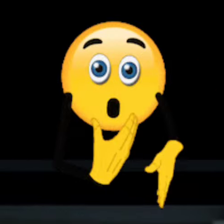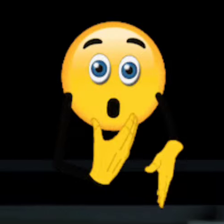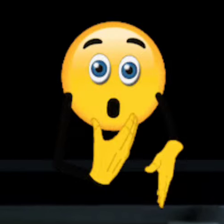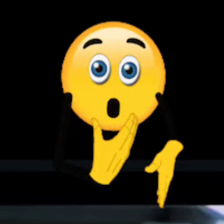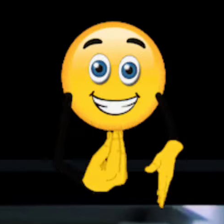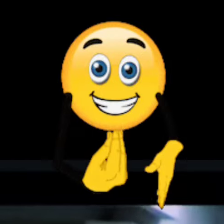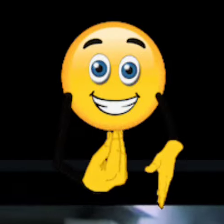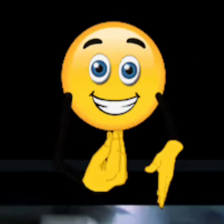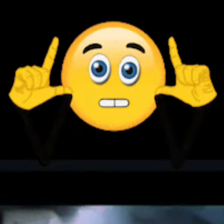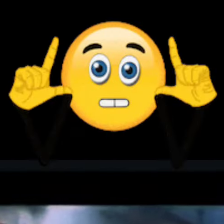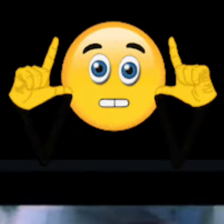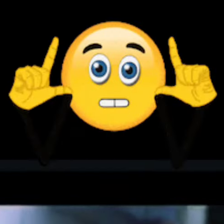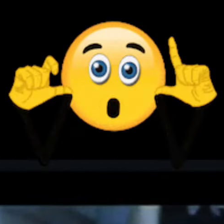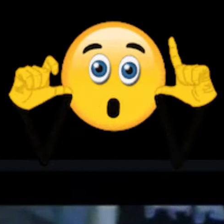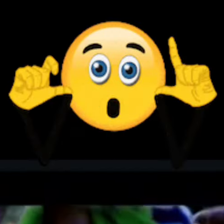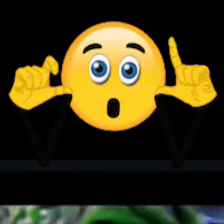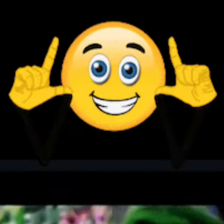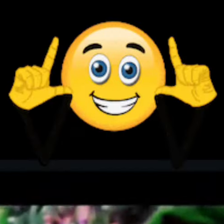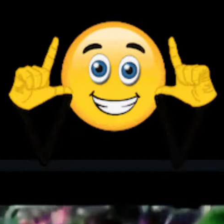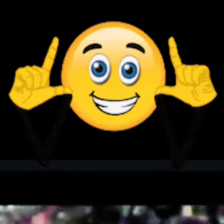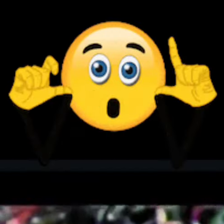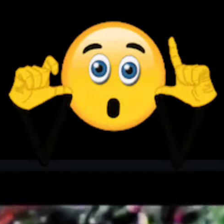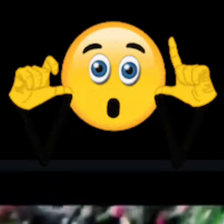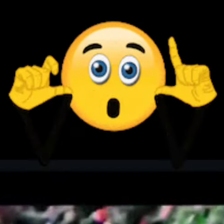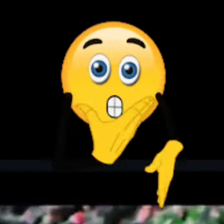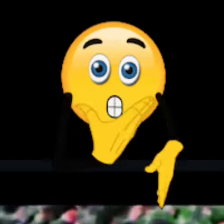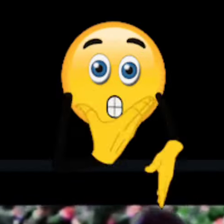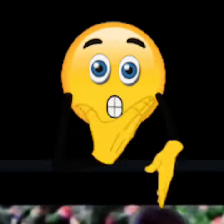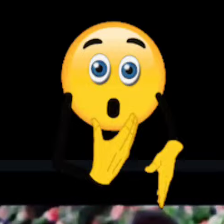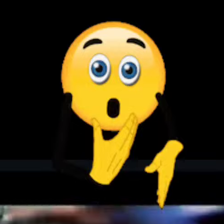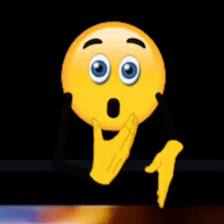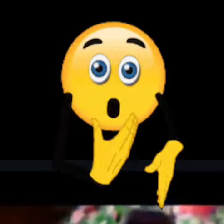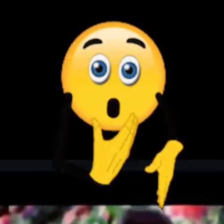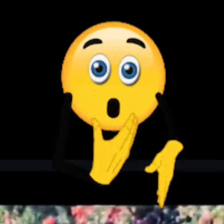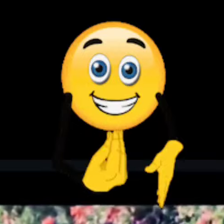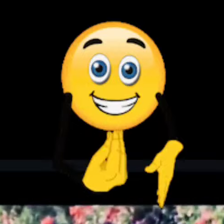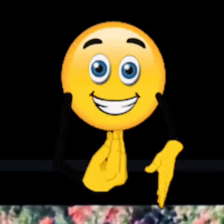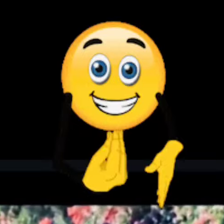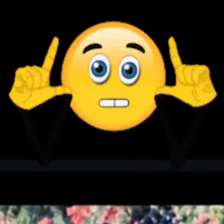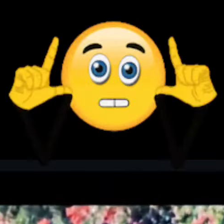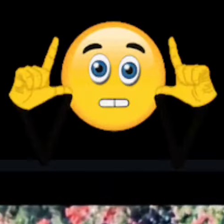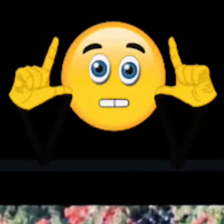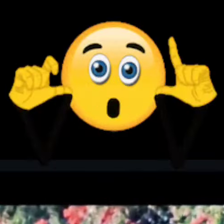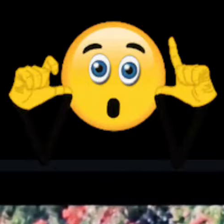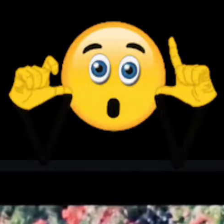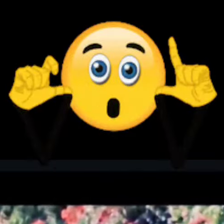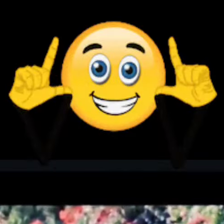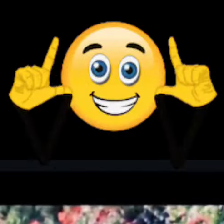ஜாமத்தில் ஒச்சி மீன்கள் மொழியாகும். ஆசை தூங்கும்